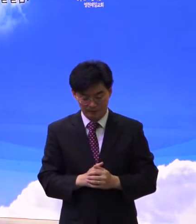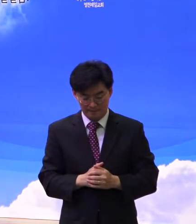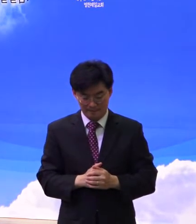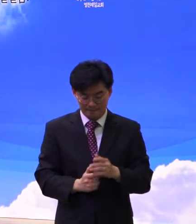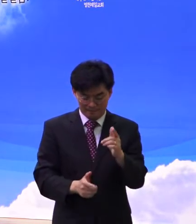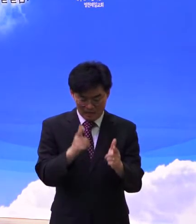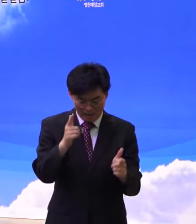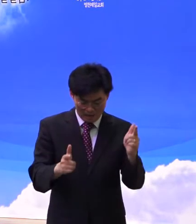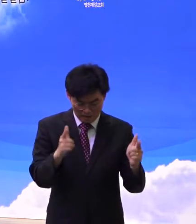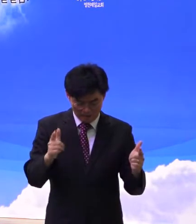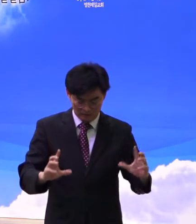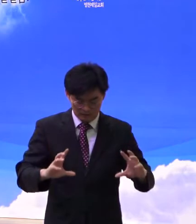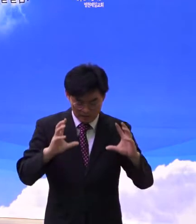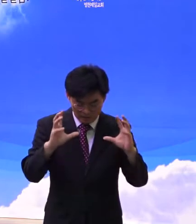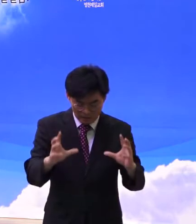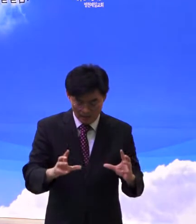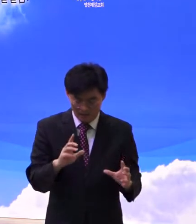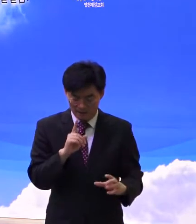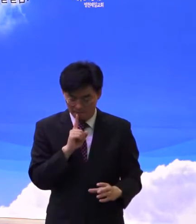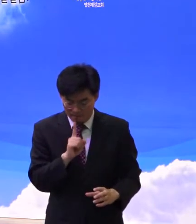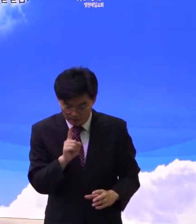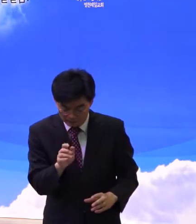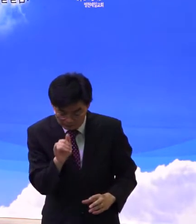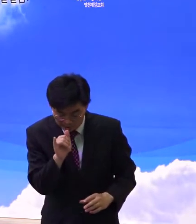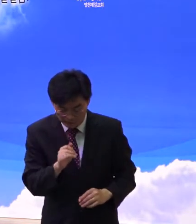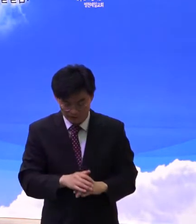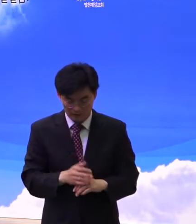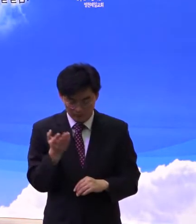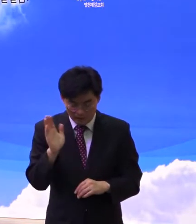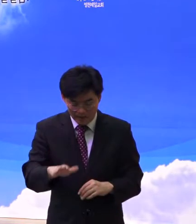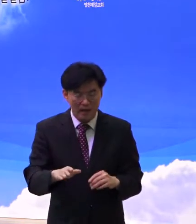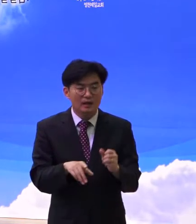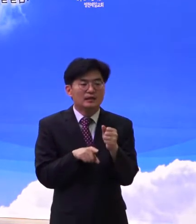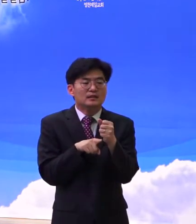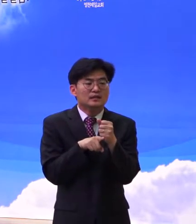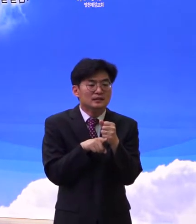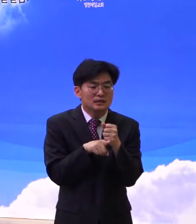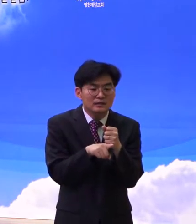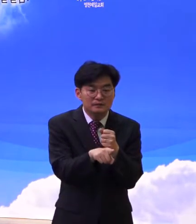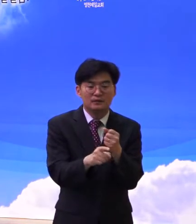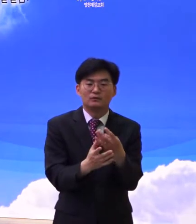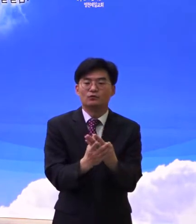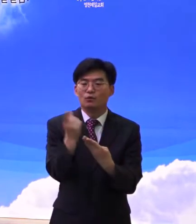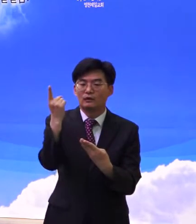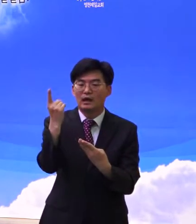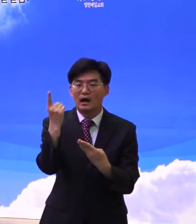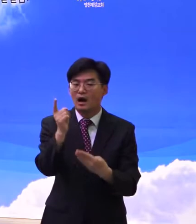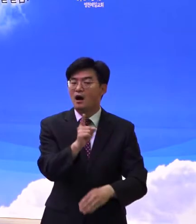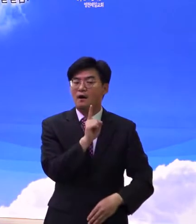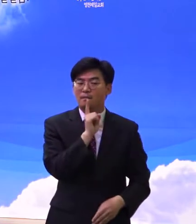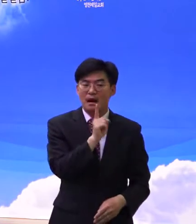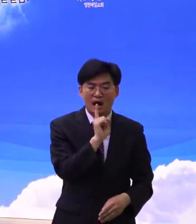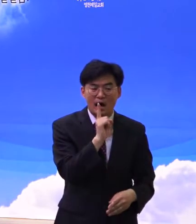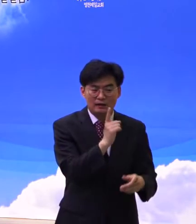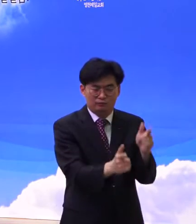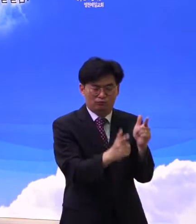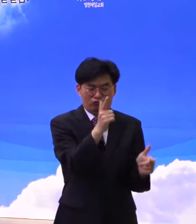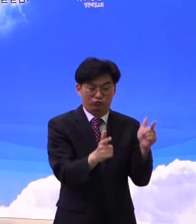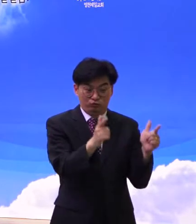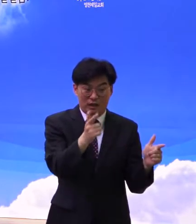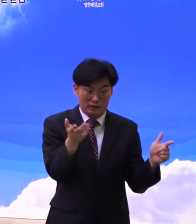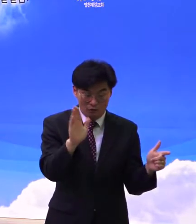다양한 세계 언어로 이야기되고 있지만 그 내용과 뜻은 하나라는 것입니다. 오늘 본문 11절 말씀에 보면 초반부 조금 지나서 이렇게 써